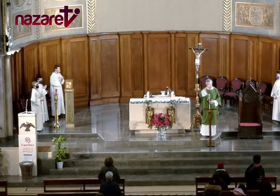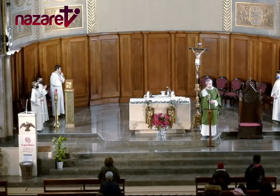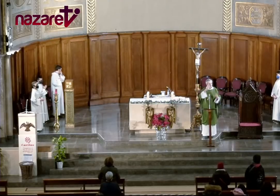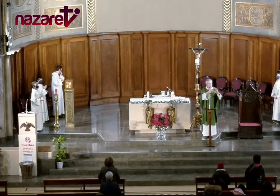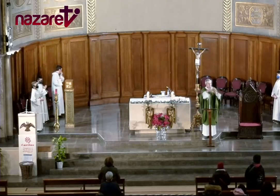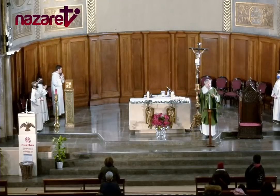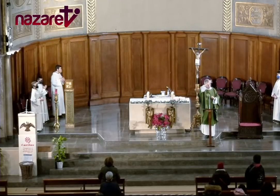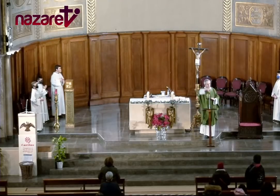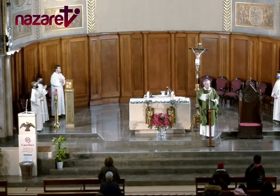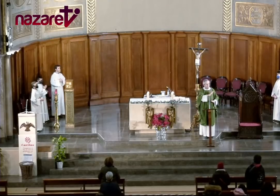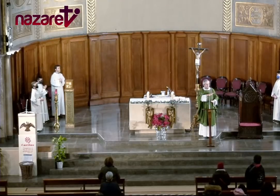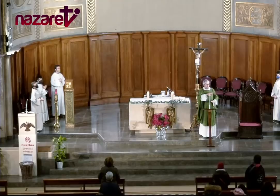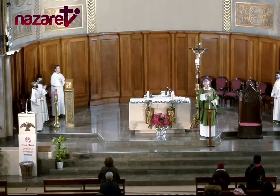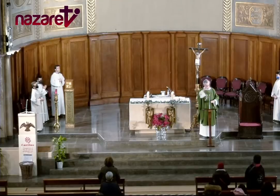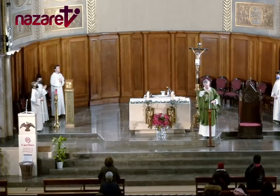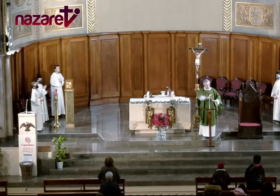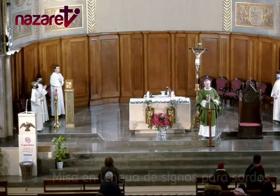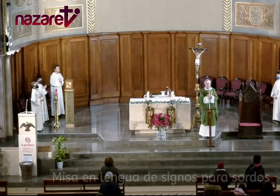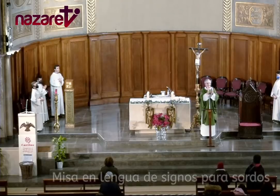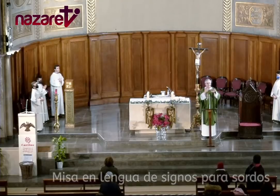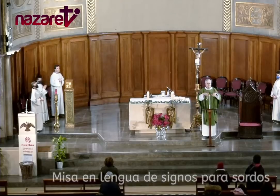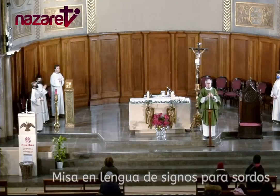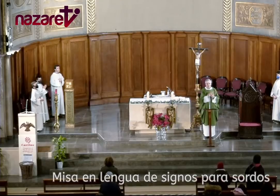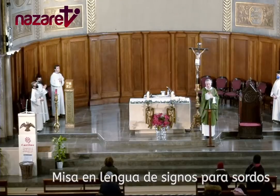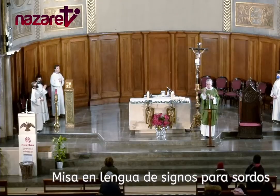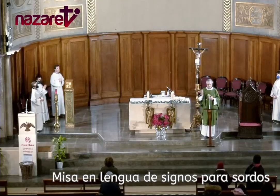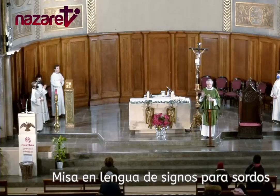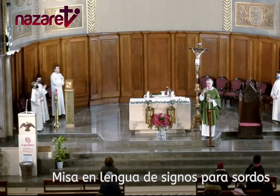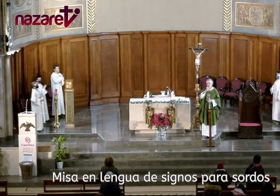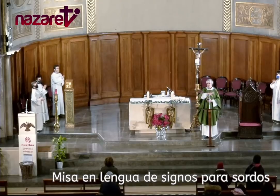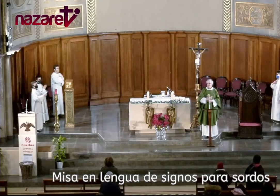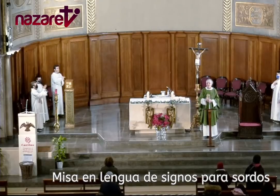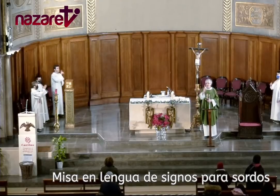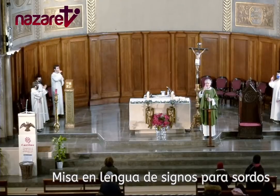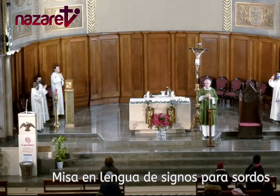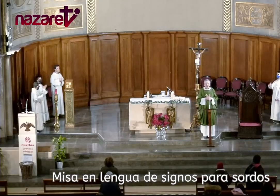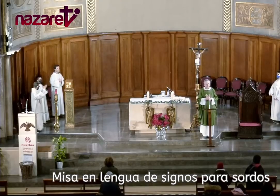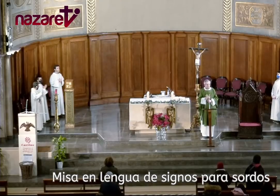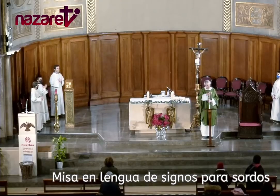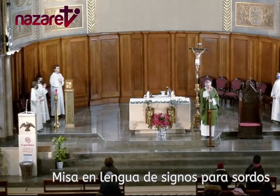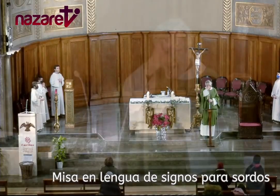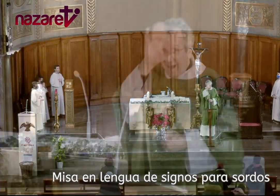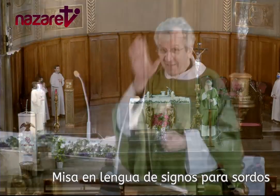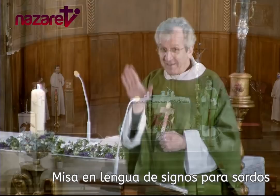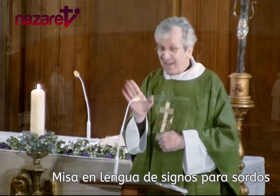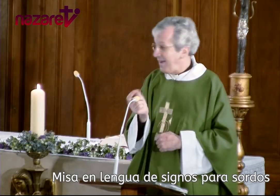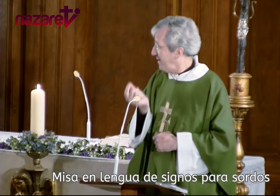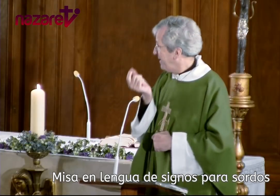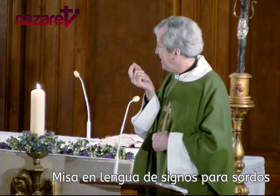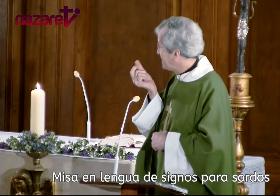Dios Padre y la comunión del Espíritu Santo estén con todos vosotros y con tu espíritu. Adrián está un